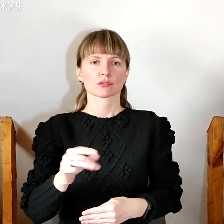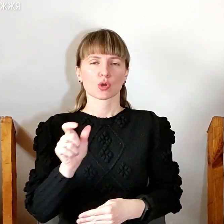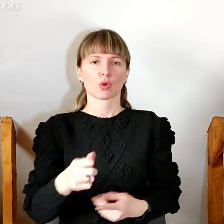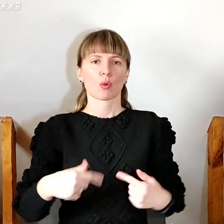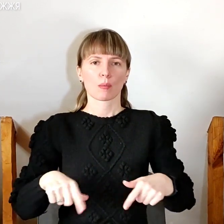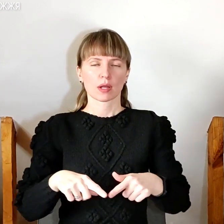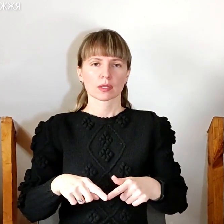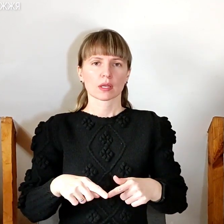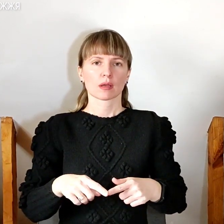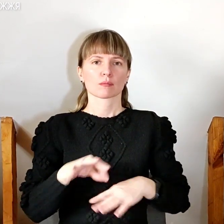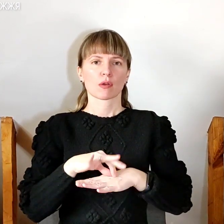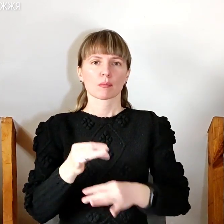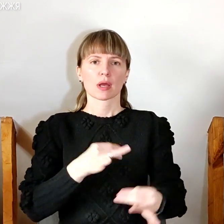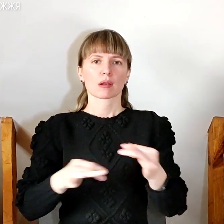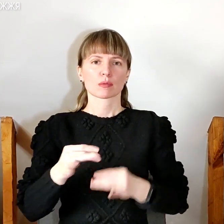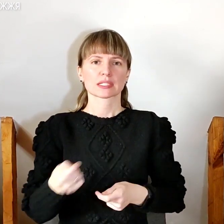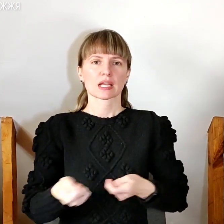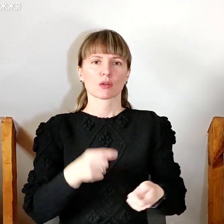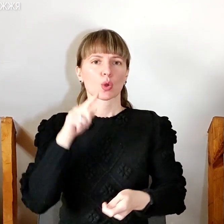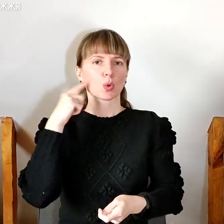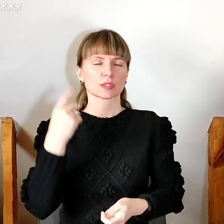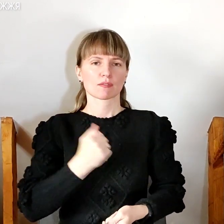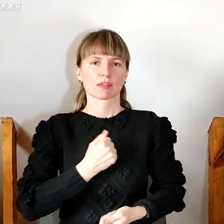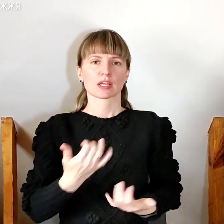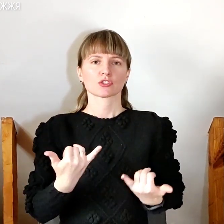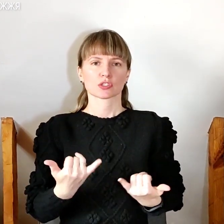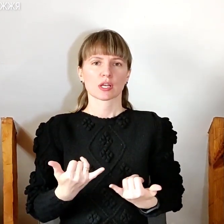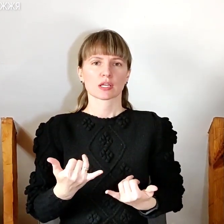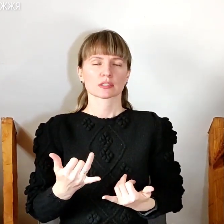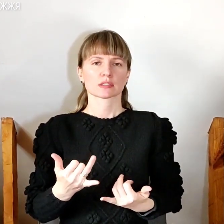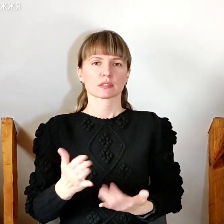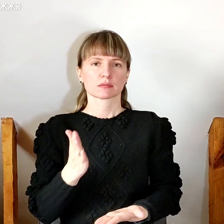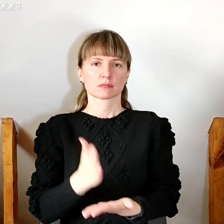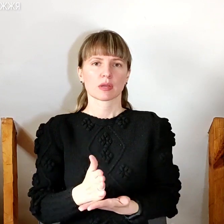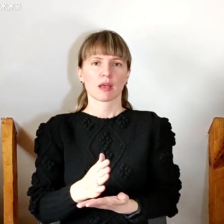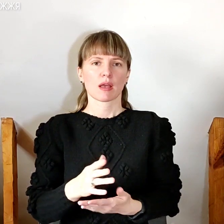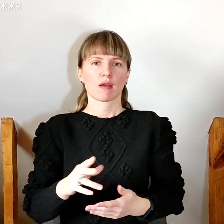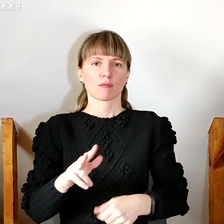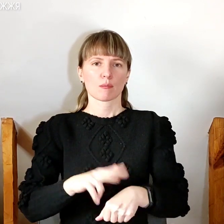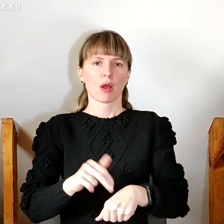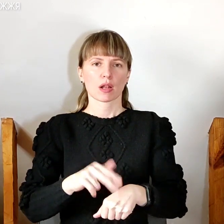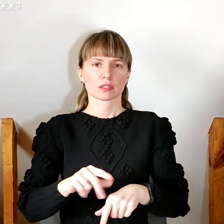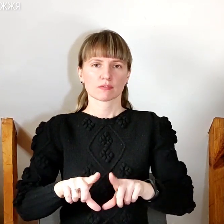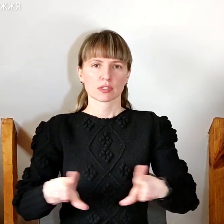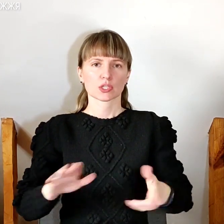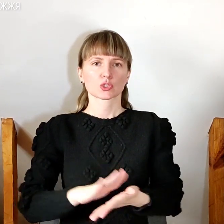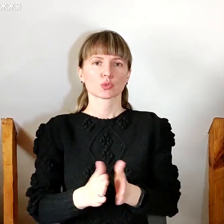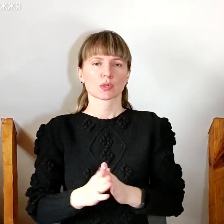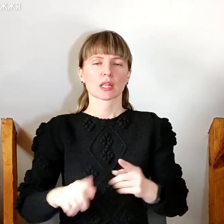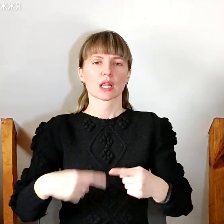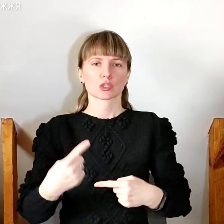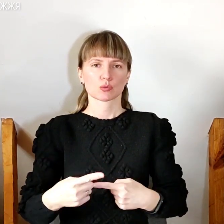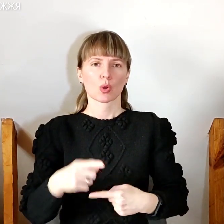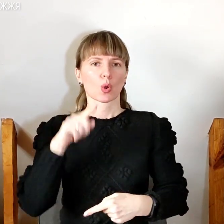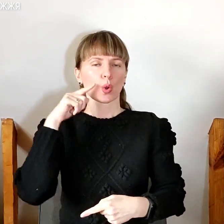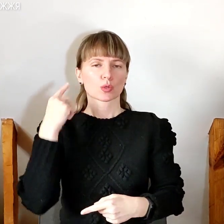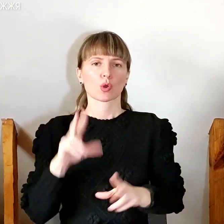зараз базуються у відділенні поліції. Ситуація наступна. Росіяни обіцяють не перешкоджати роботі наших служб, обіцяють не